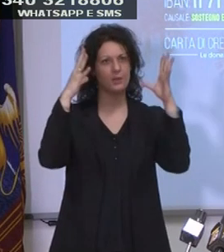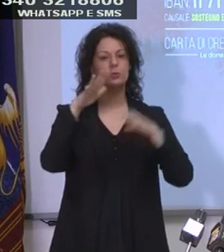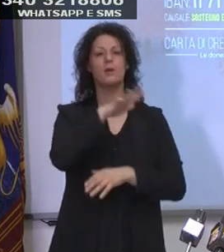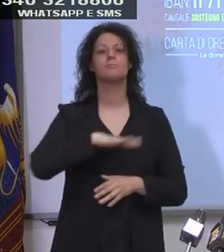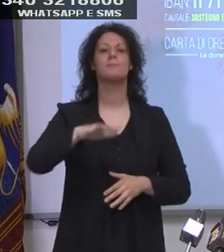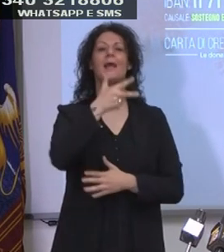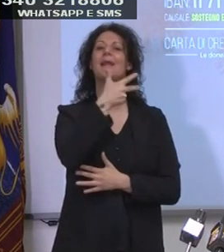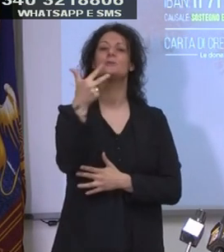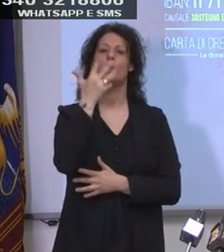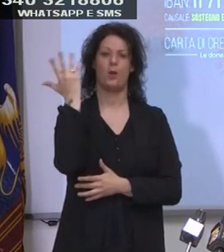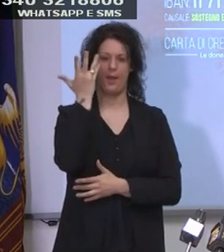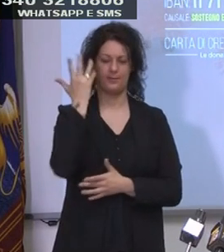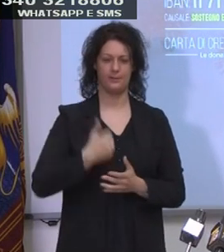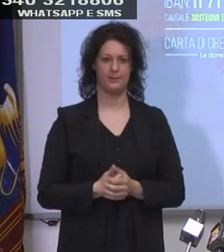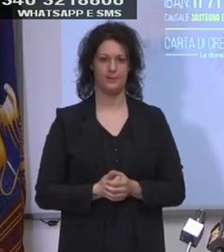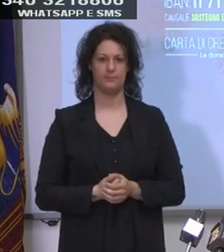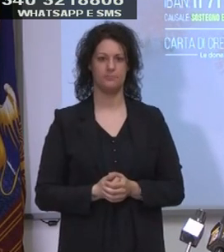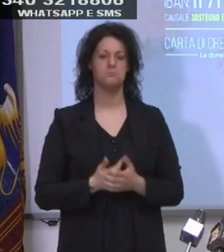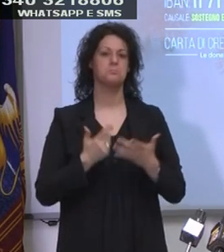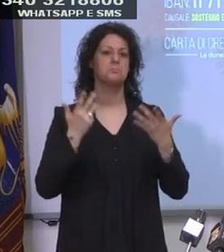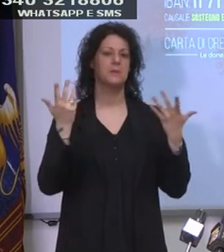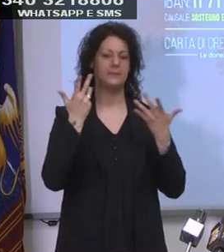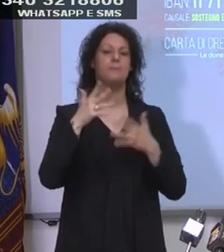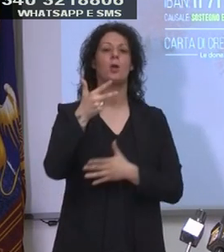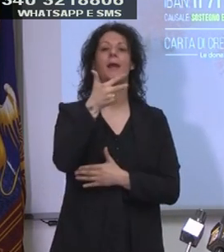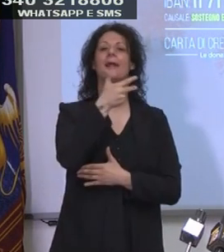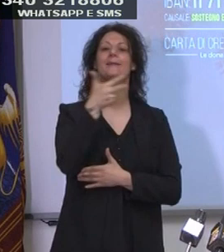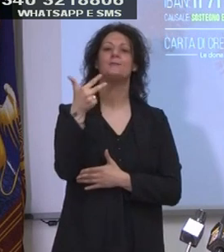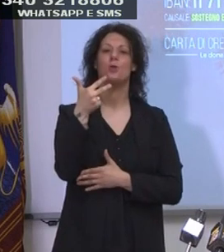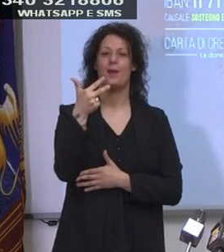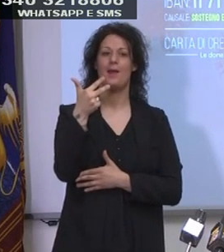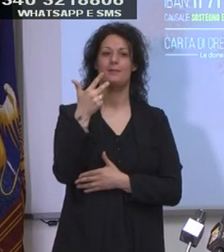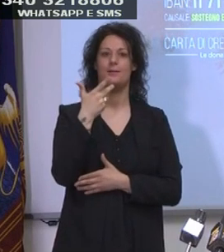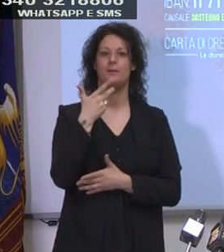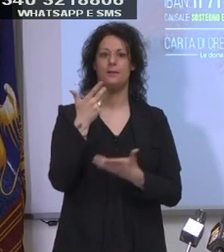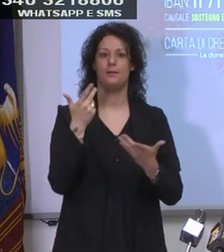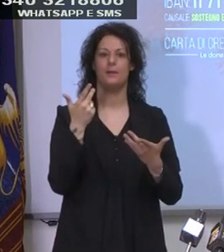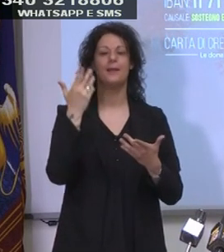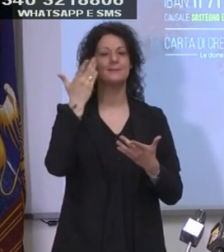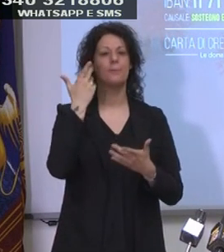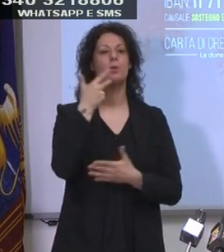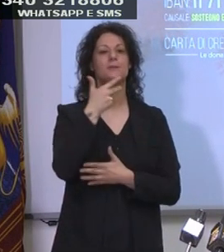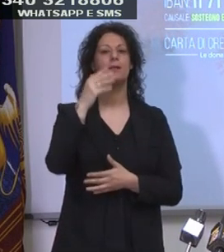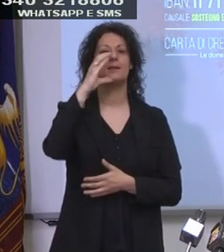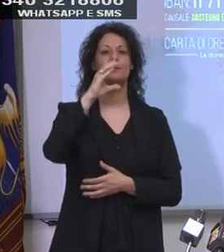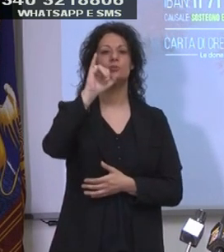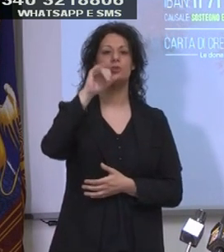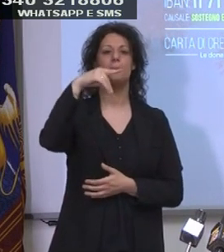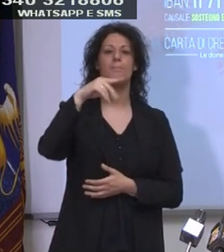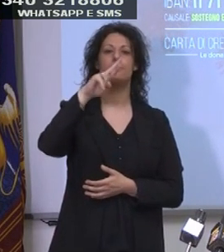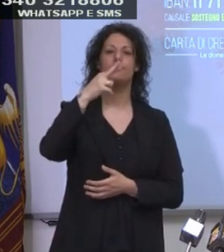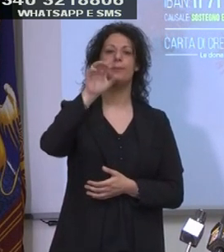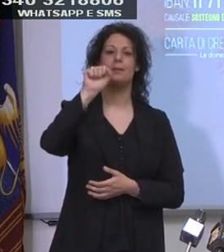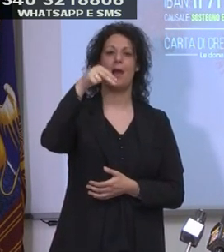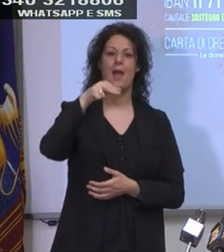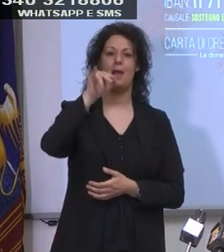un ristorante simbolo dell'identità non solo veneta ma italiana e a livello internazionale, Cipriani con l'Aris Bar. Cioè voi